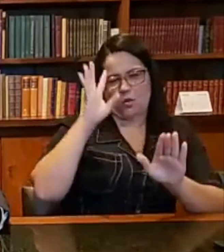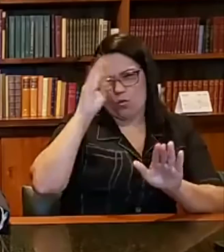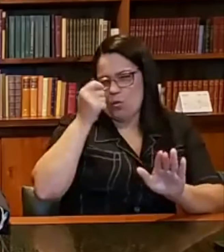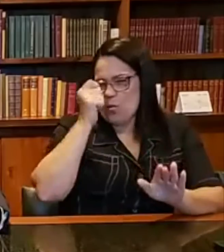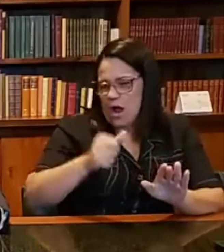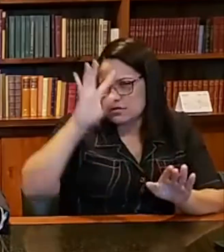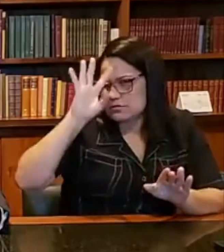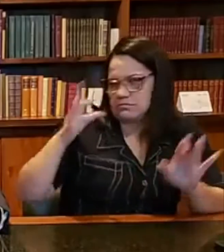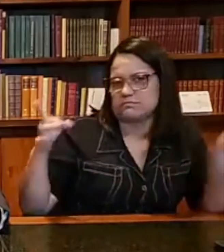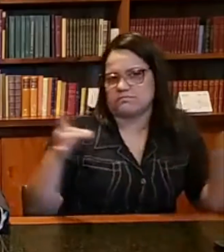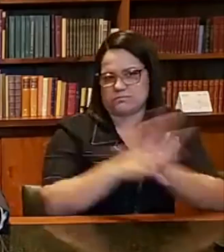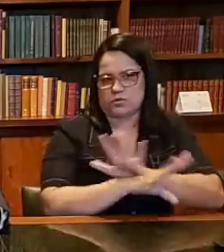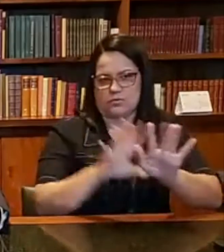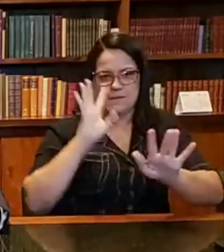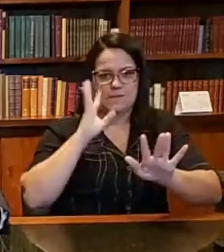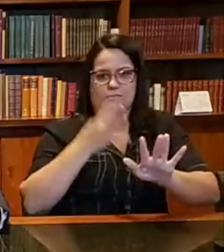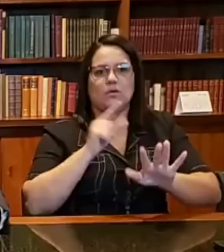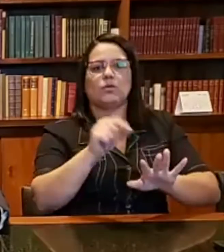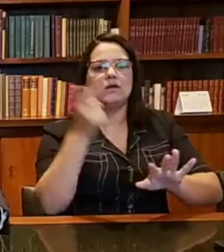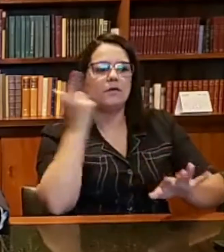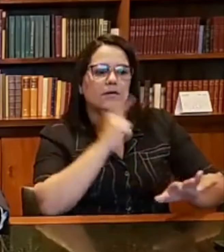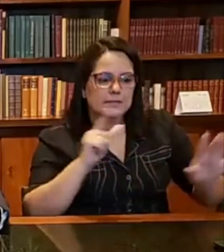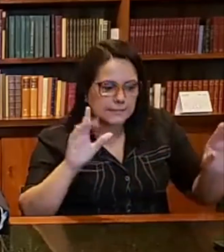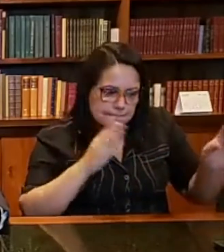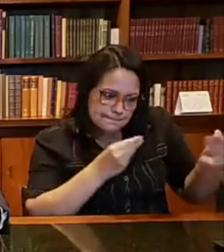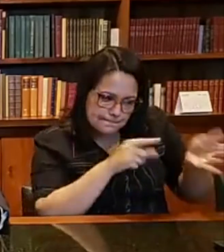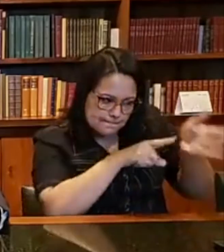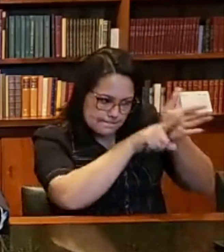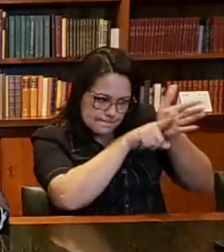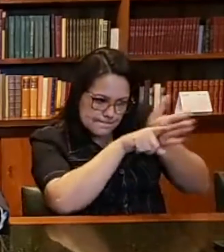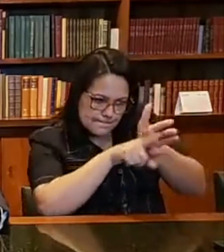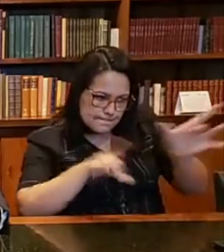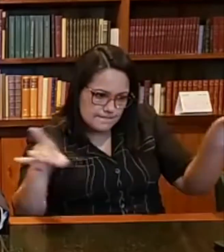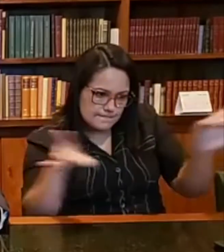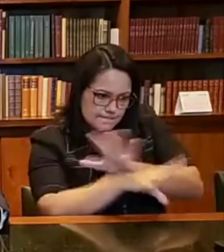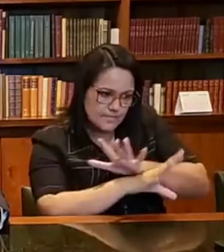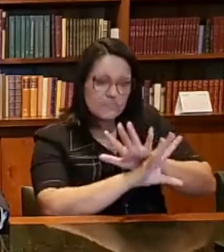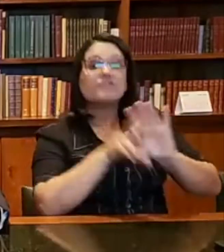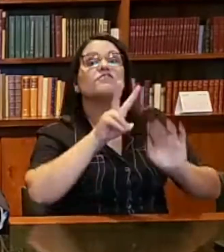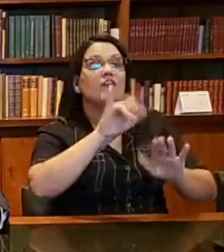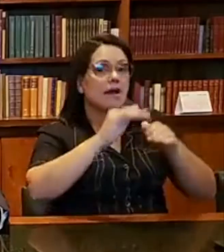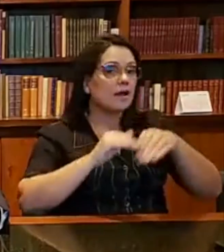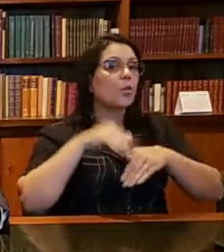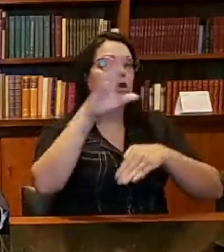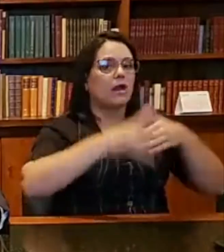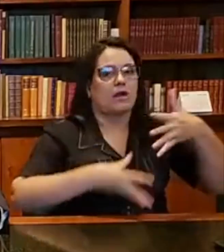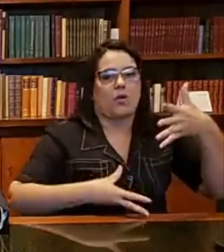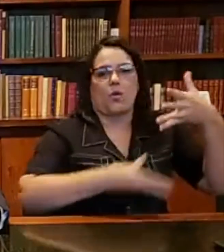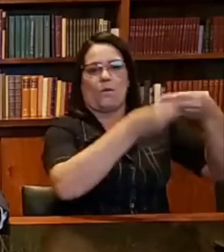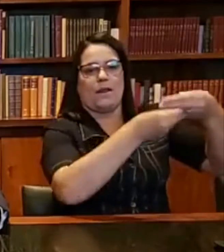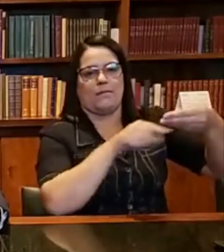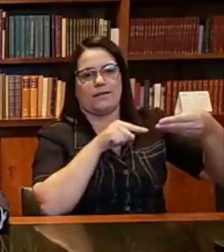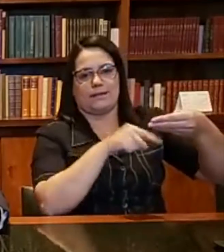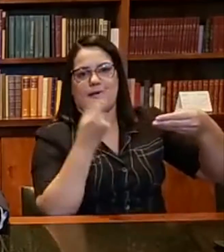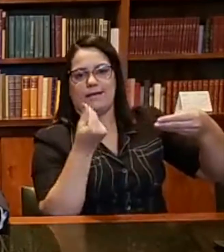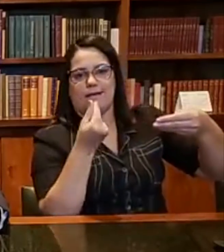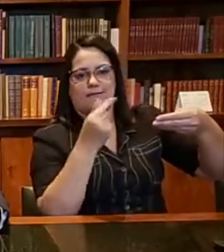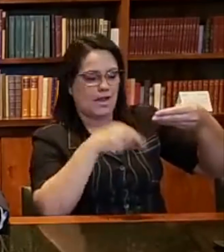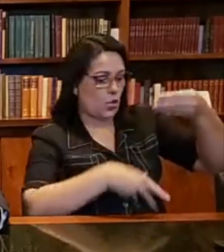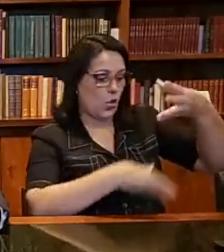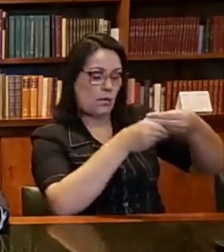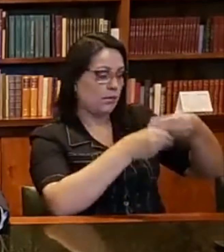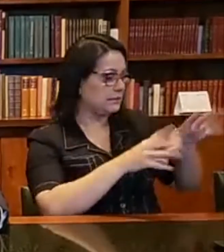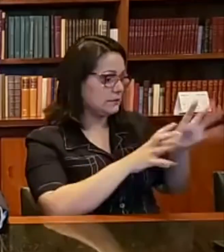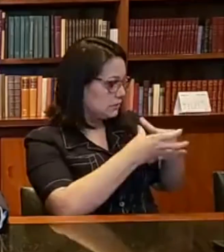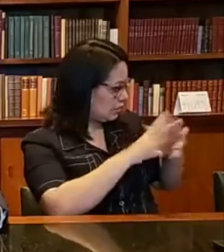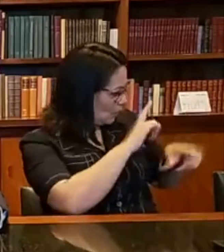resolvido, para que tenha uma complementação, ou seja, vai aumentar o valor do orçamento. Então, por causa